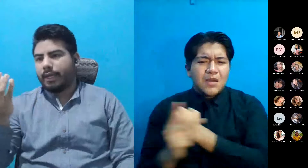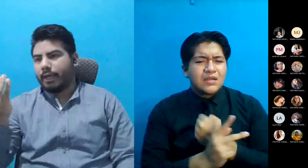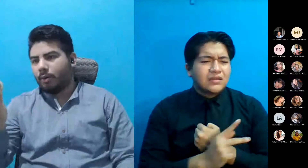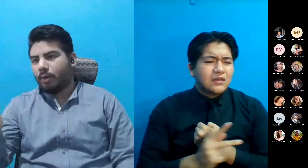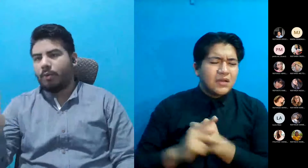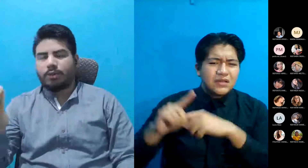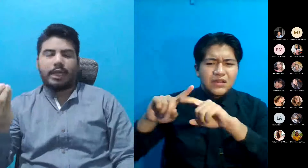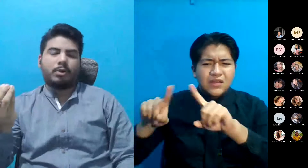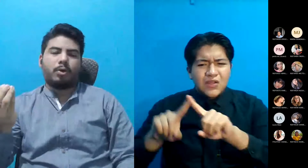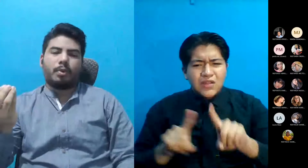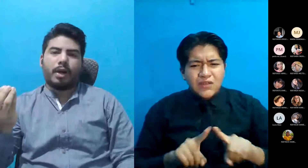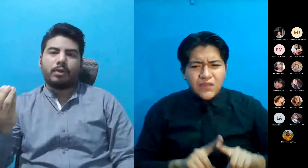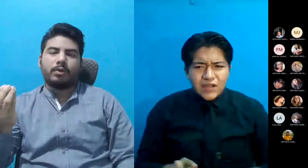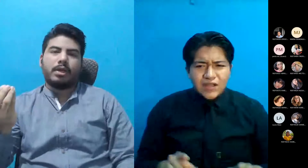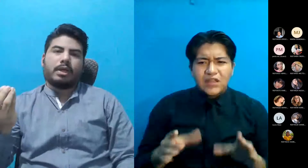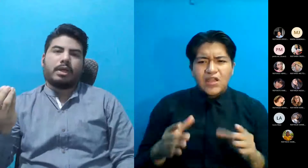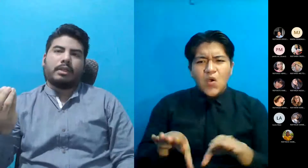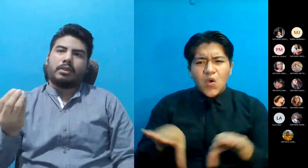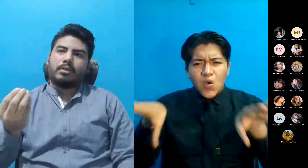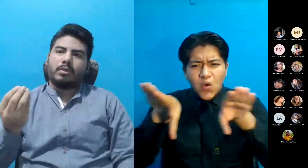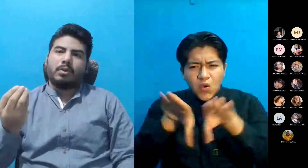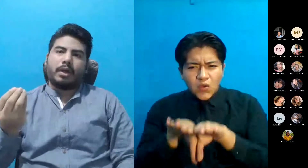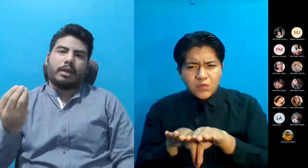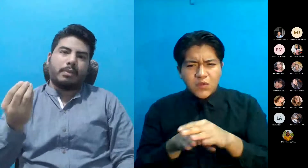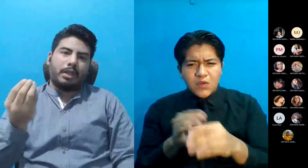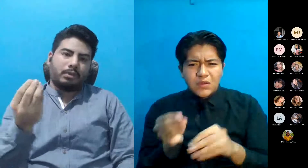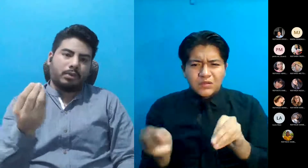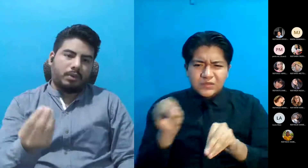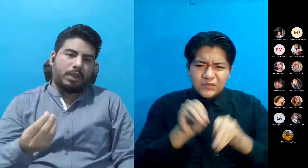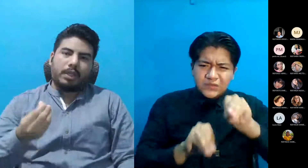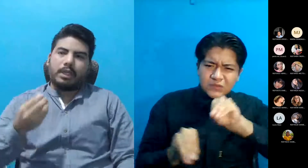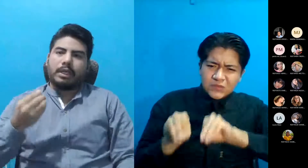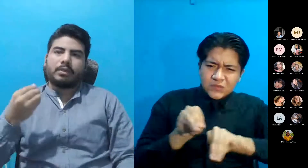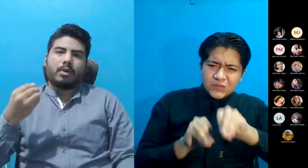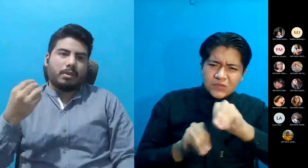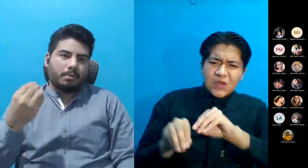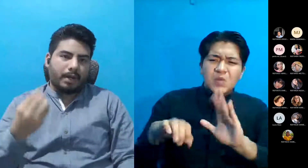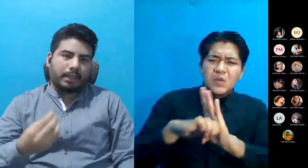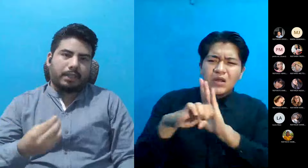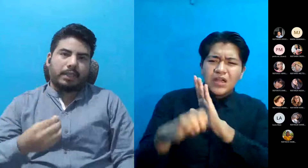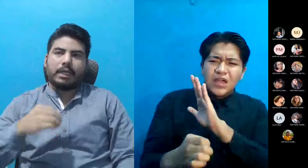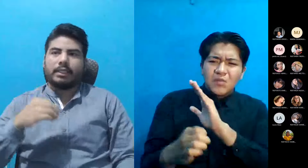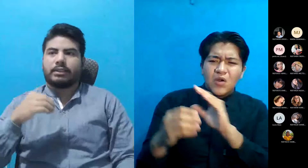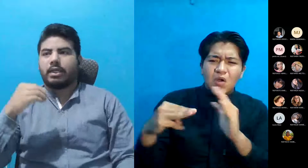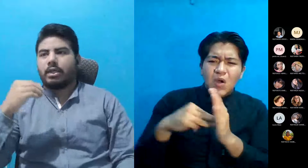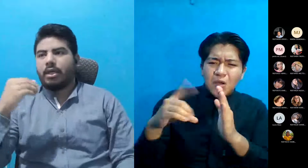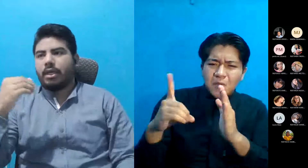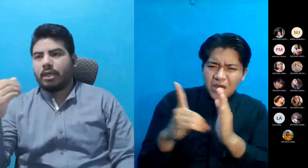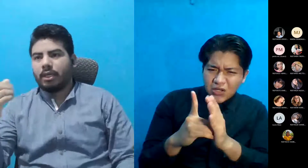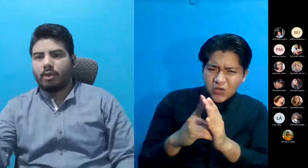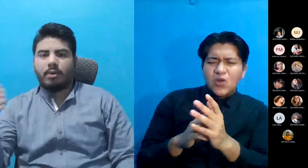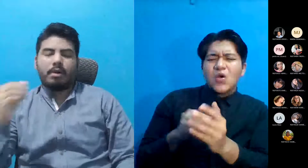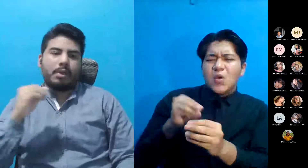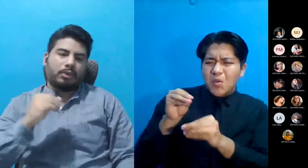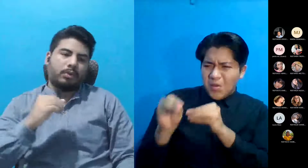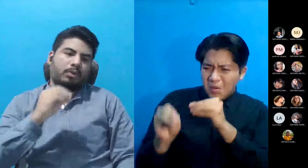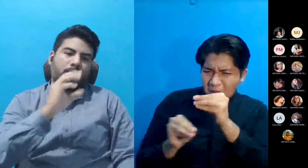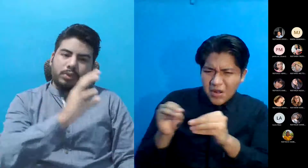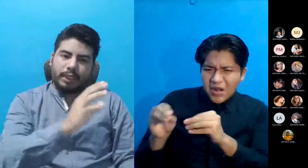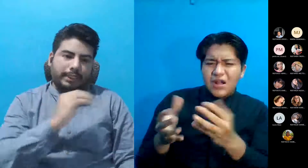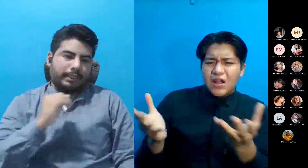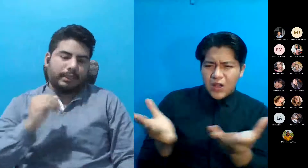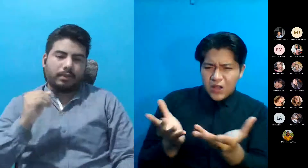repercutido o se ha incorporado tanto en metodologías como en prácticas, como